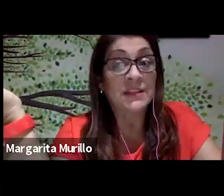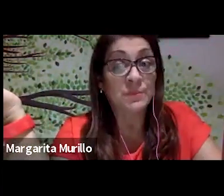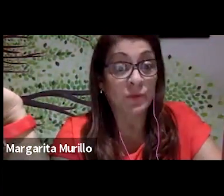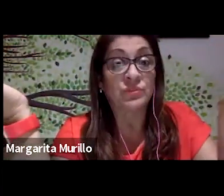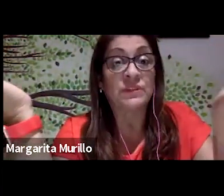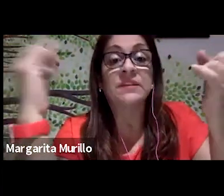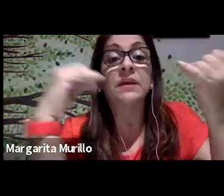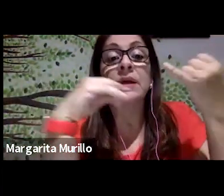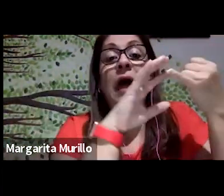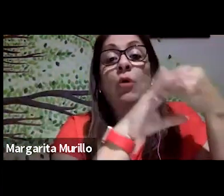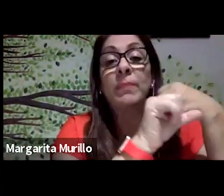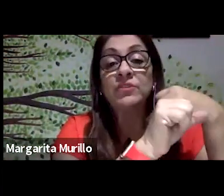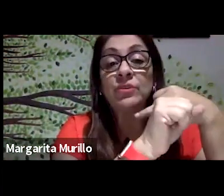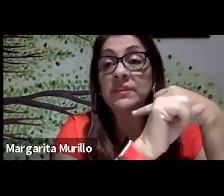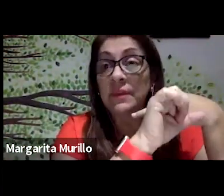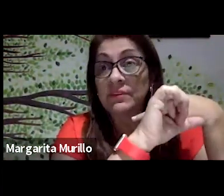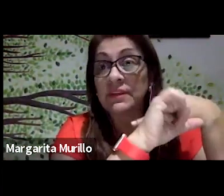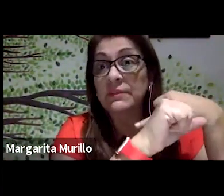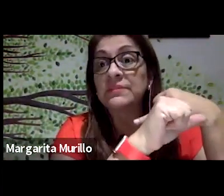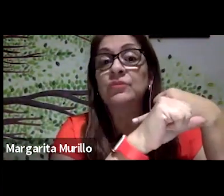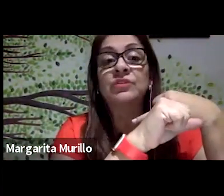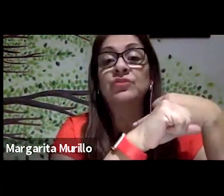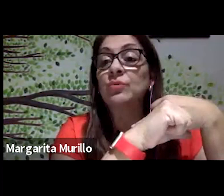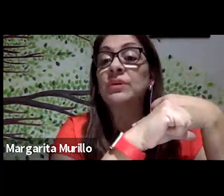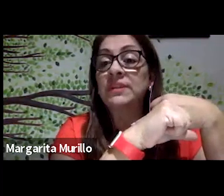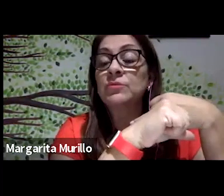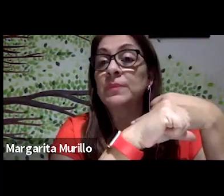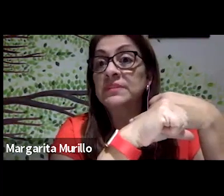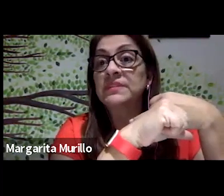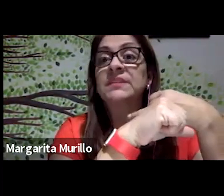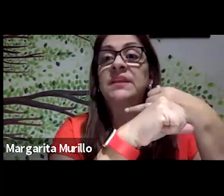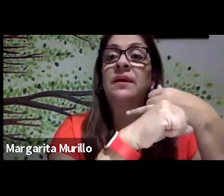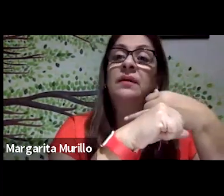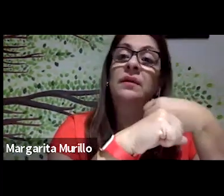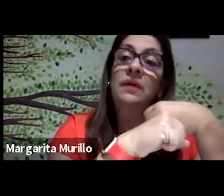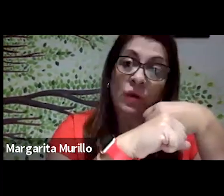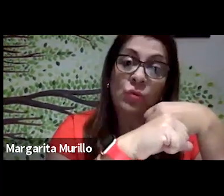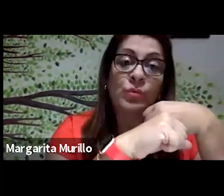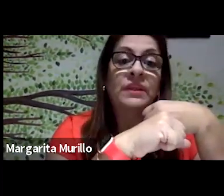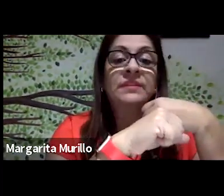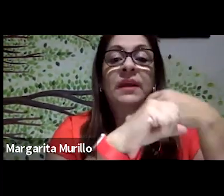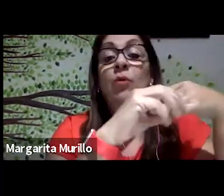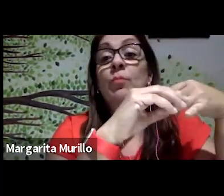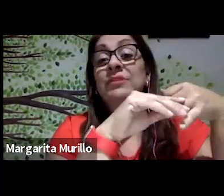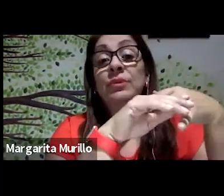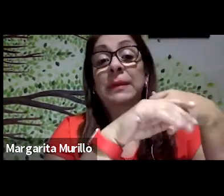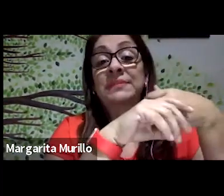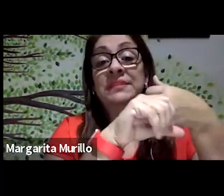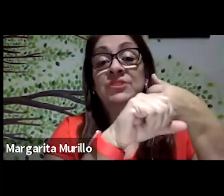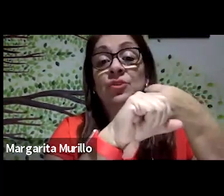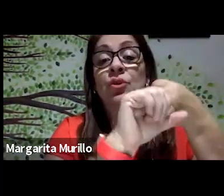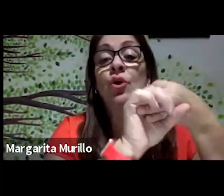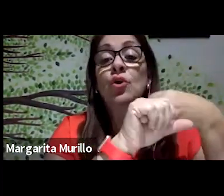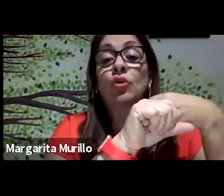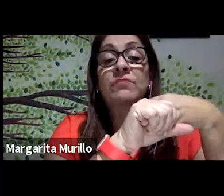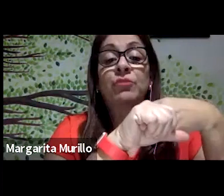varias preguntas aumento de actividades recreativas en los centros educativos piensas que sería algo importante aumento de